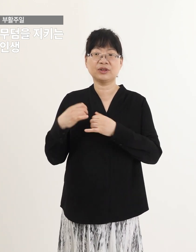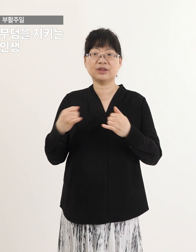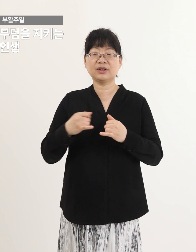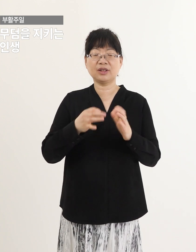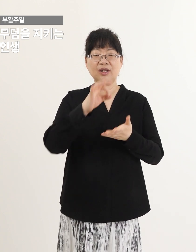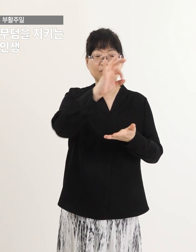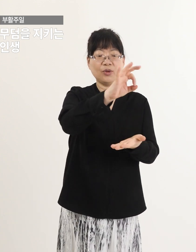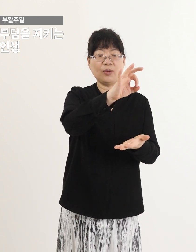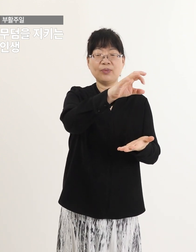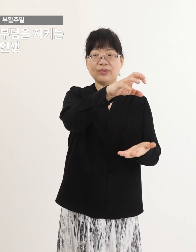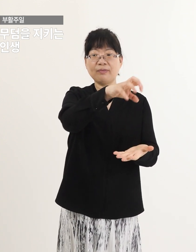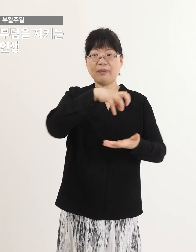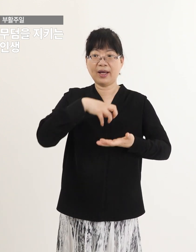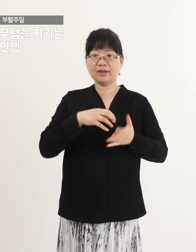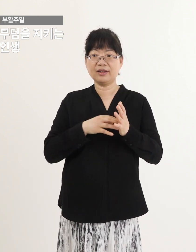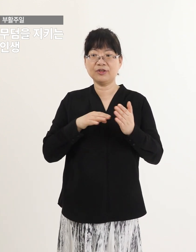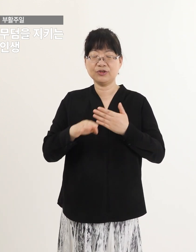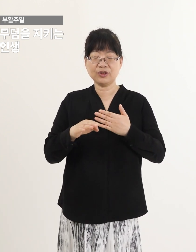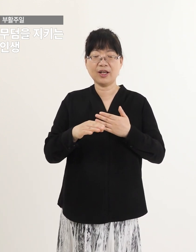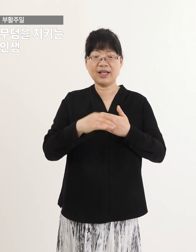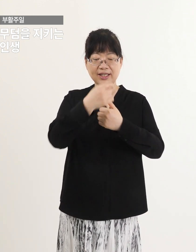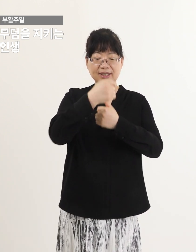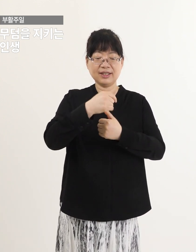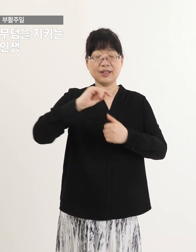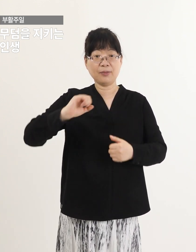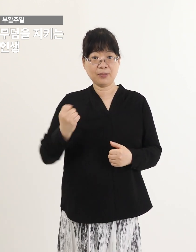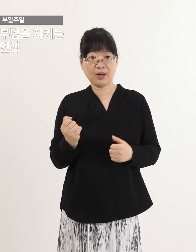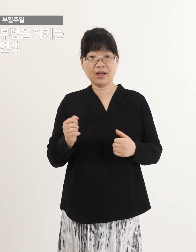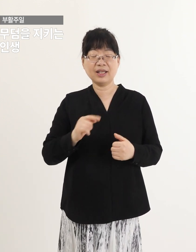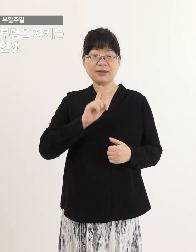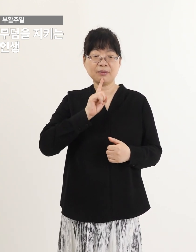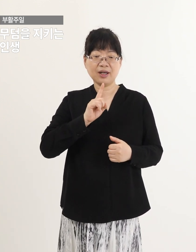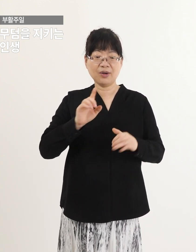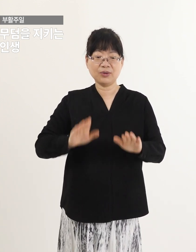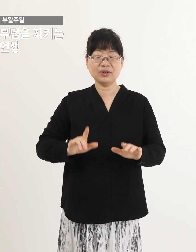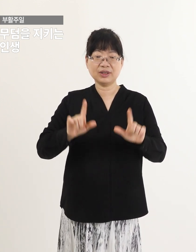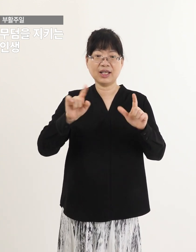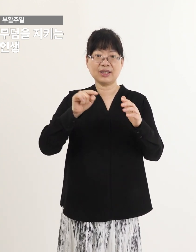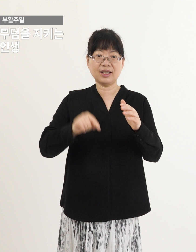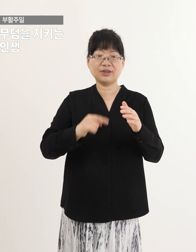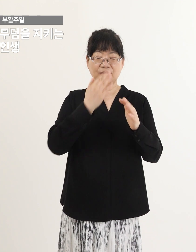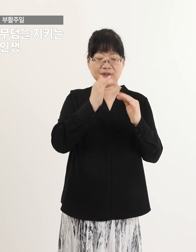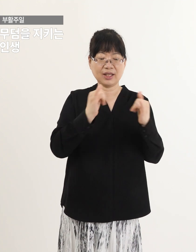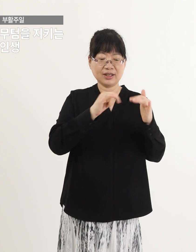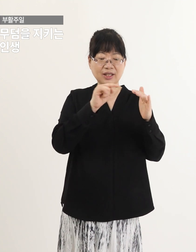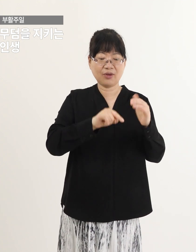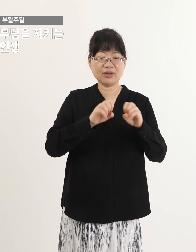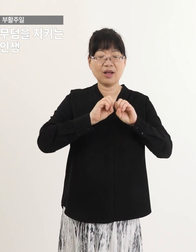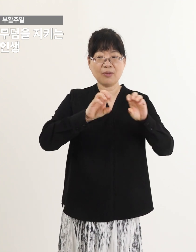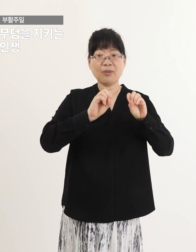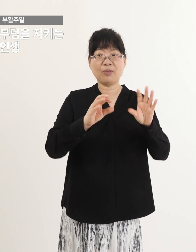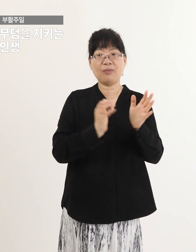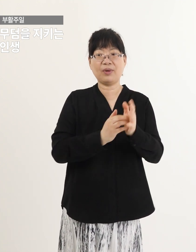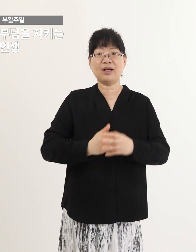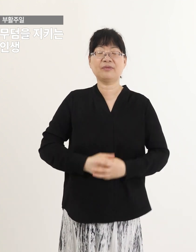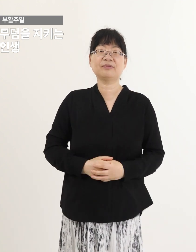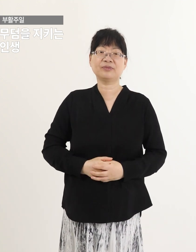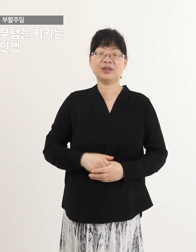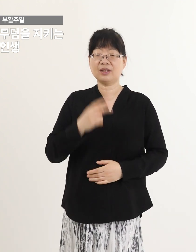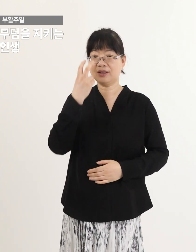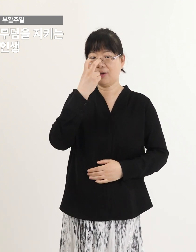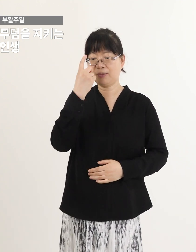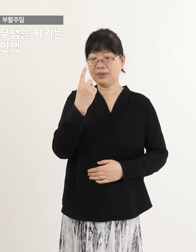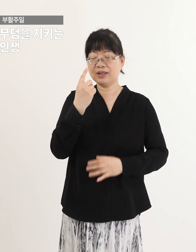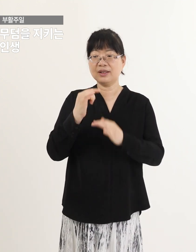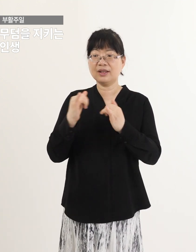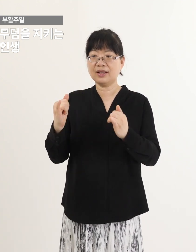돈을 받고 가르친 대로 하였으니 이 말이 오늘날까지 유대인 가운데 두루 퍼지니라. 그 경비 섰던